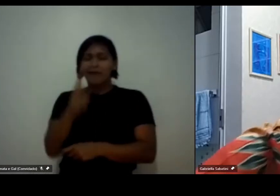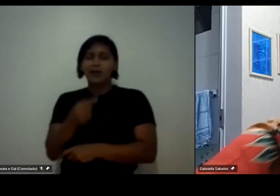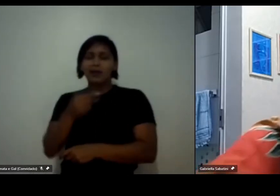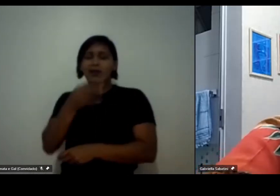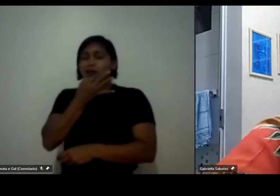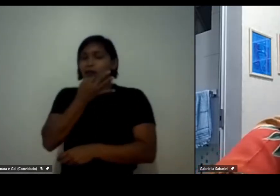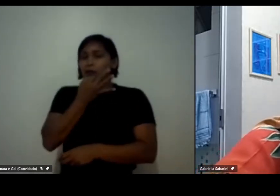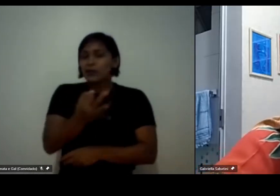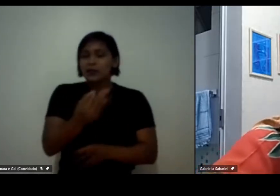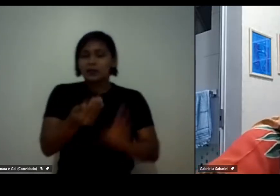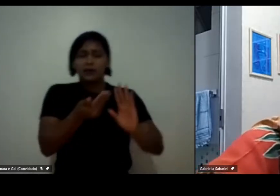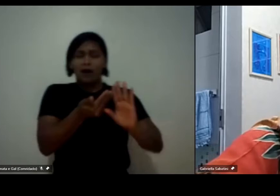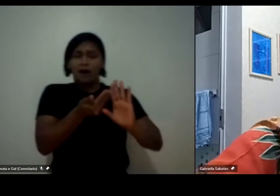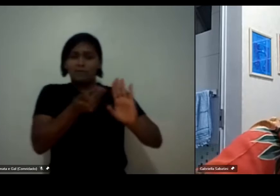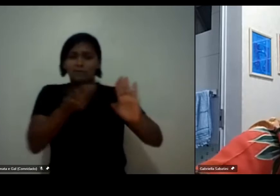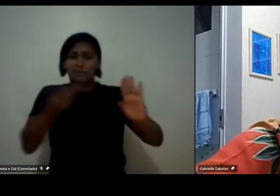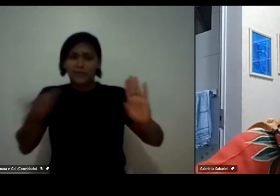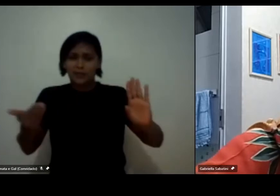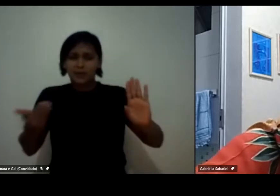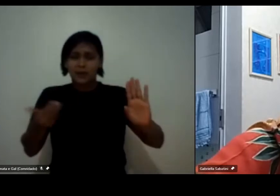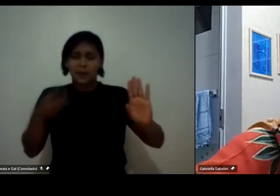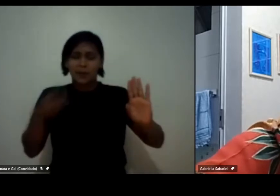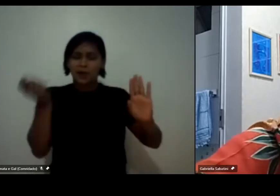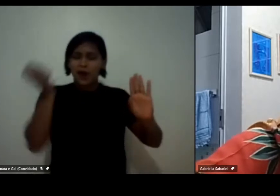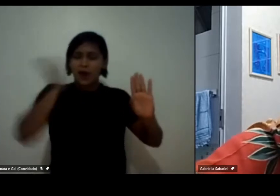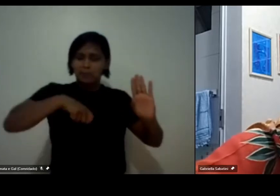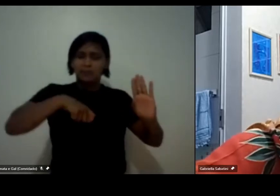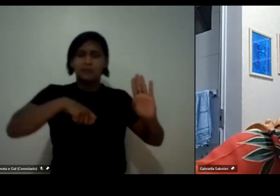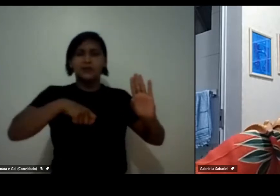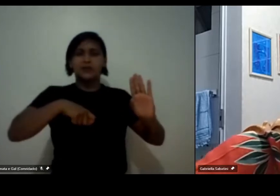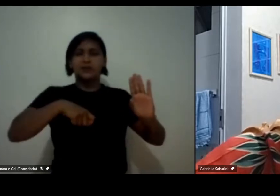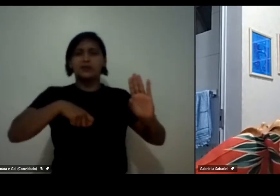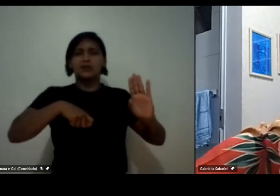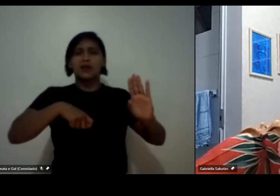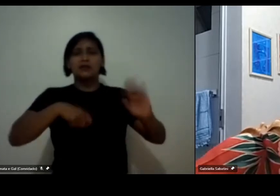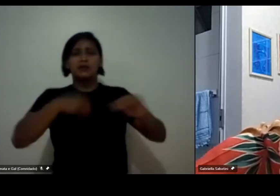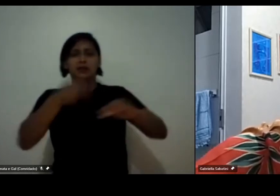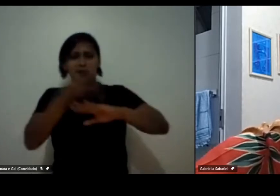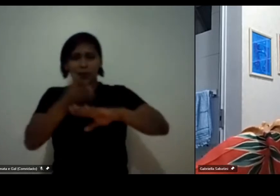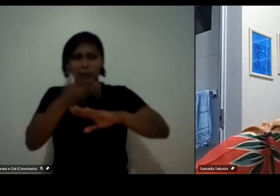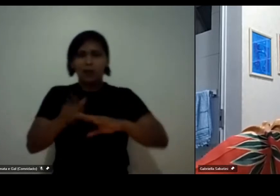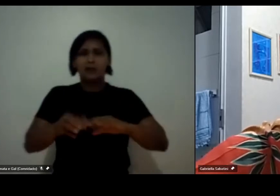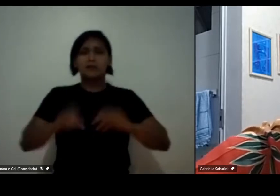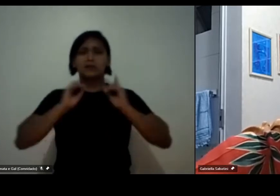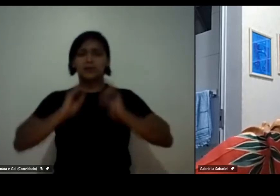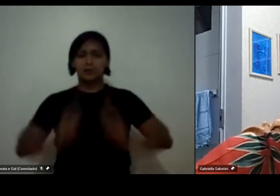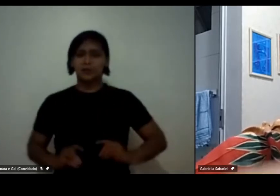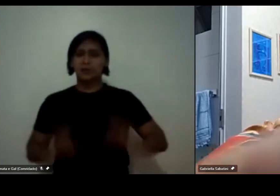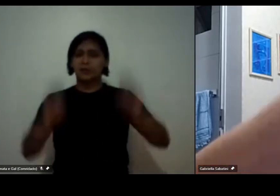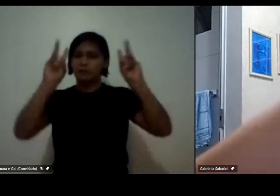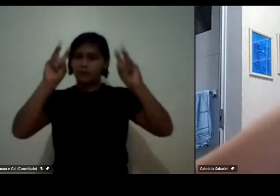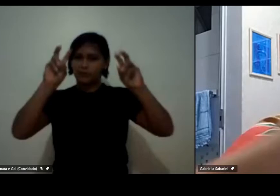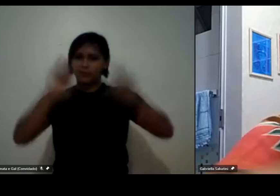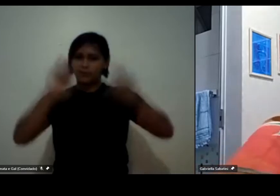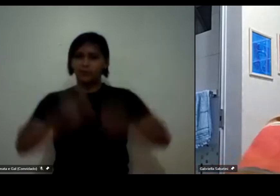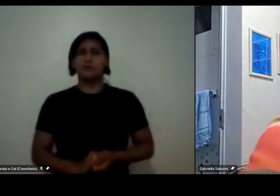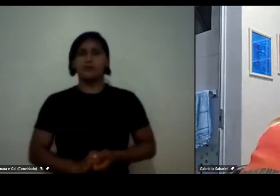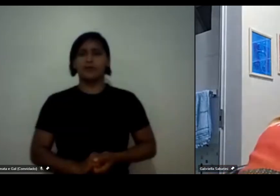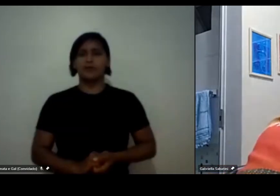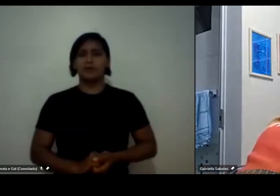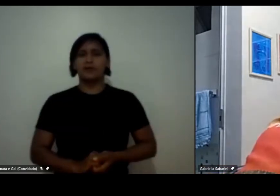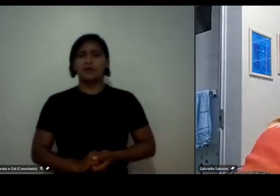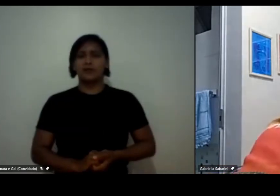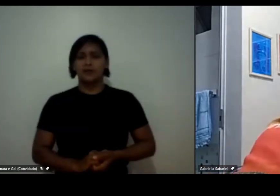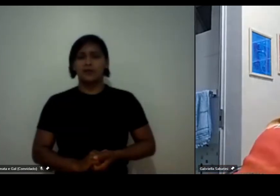um afastamento da capacidade da aptidão pela deficiência. Fecha aspas.